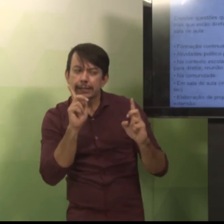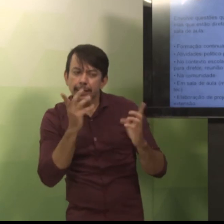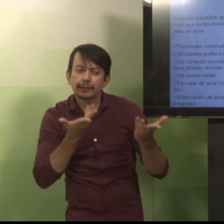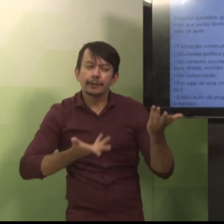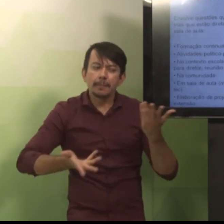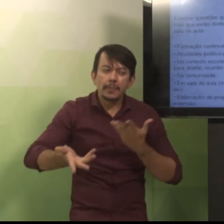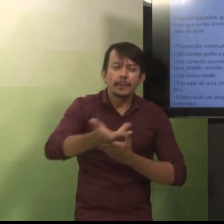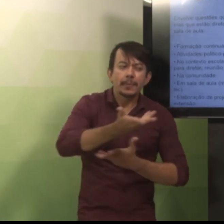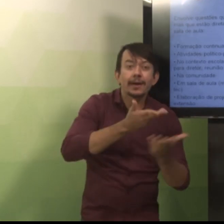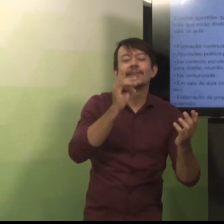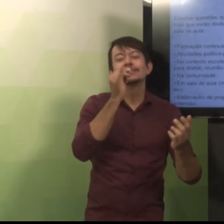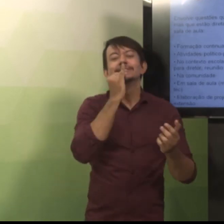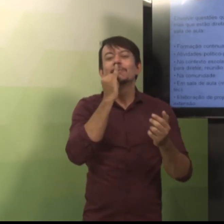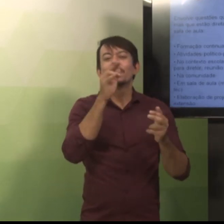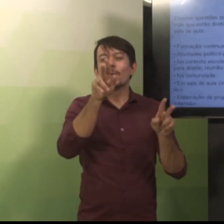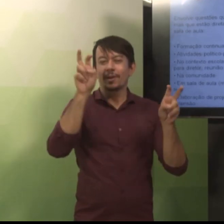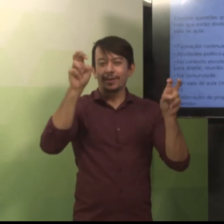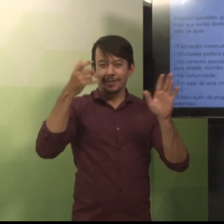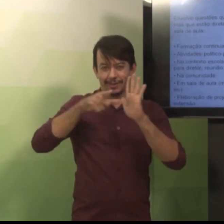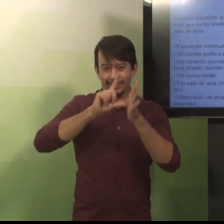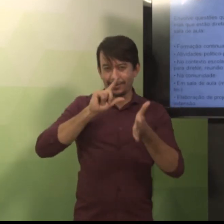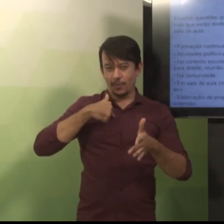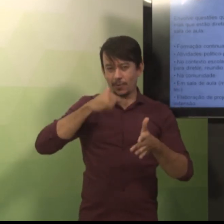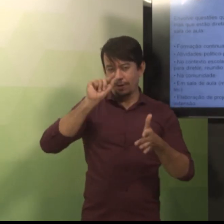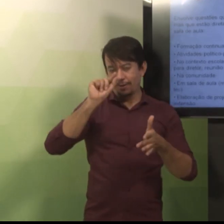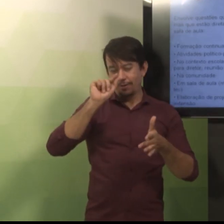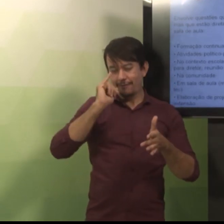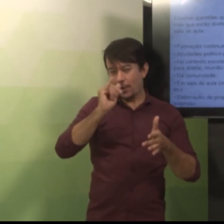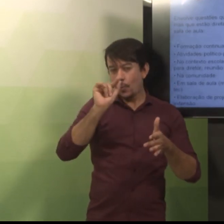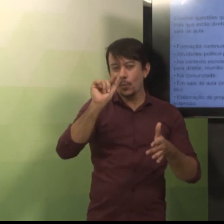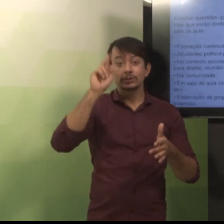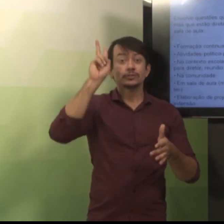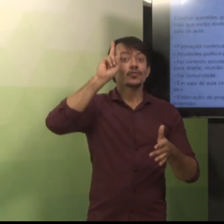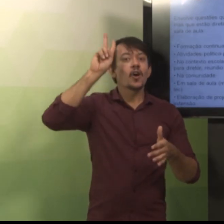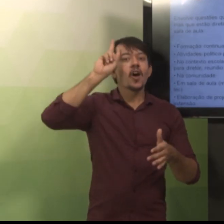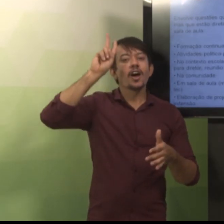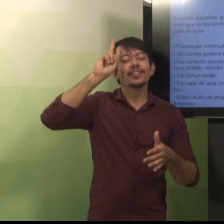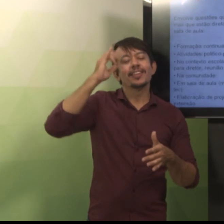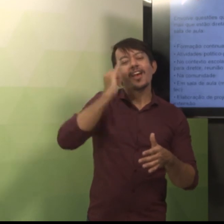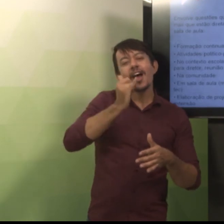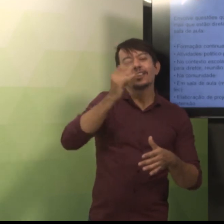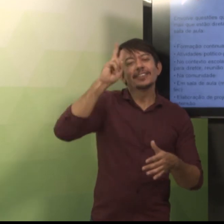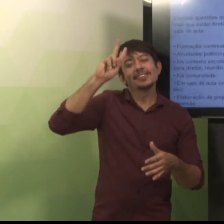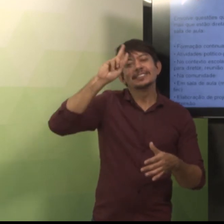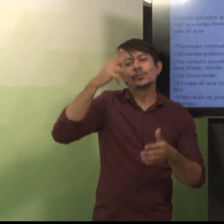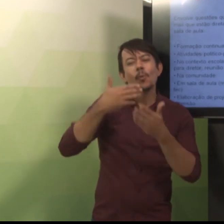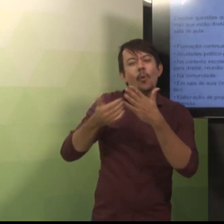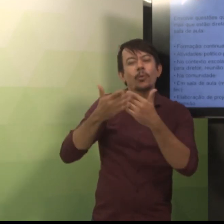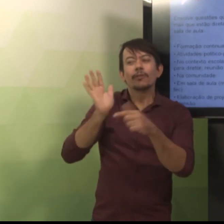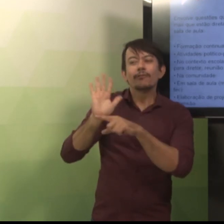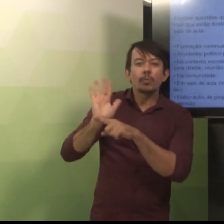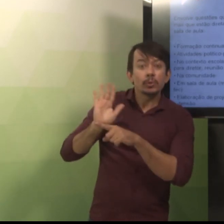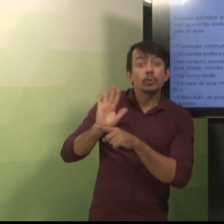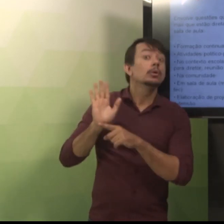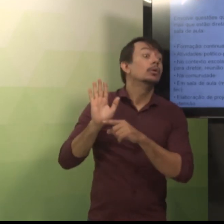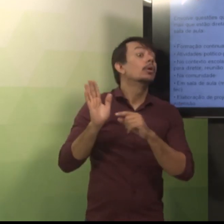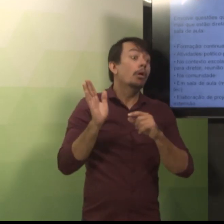que mediar o ensino. Assim como eu havia falado, lembra da contação de histórias? Mostrar vídeos.